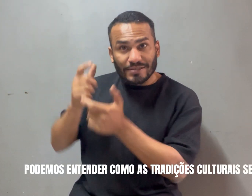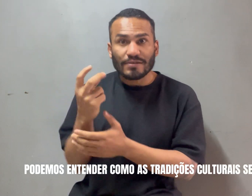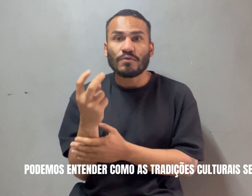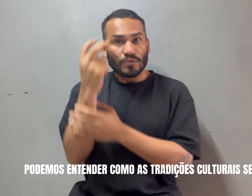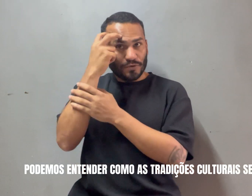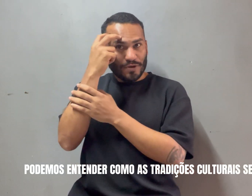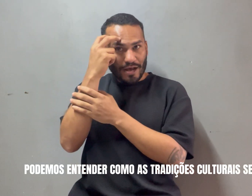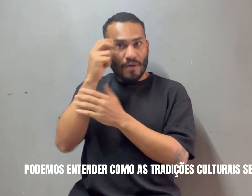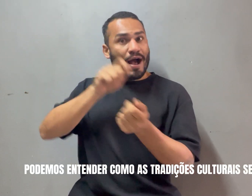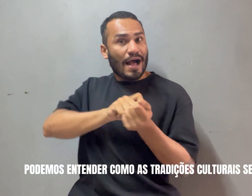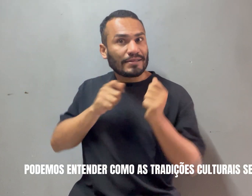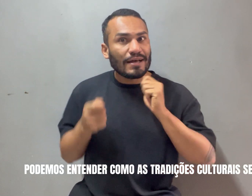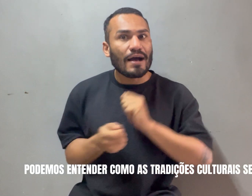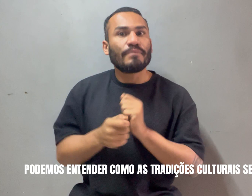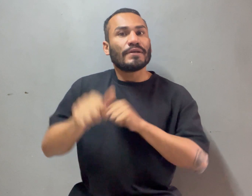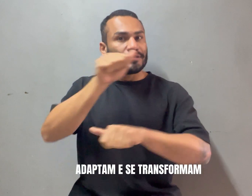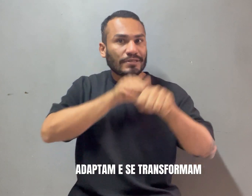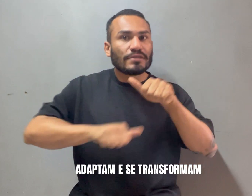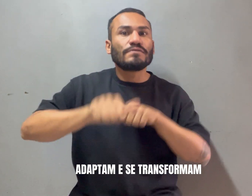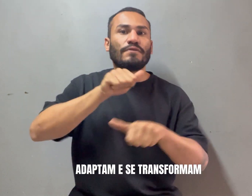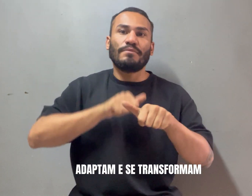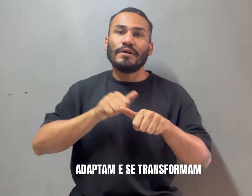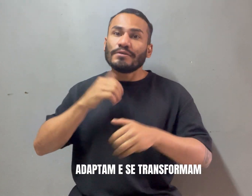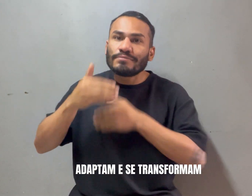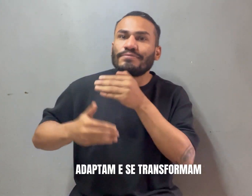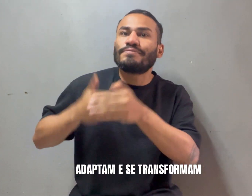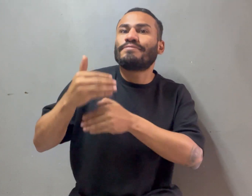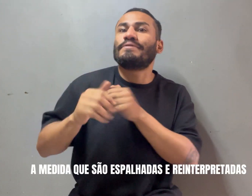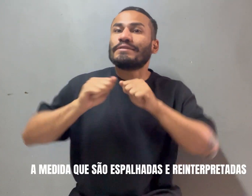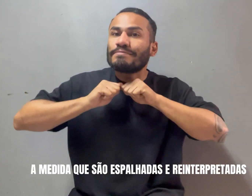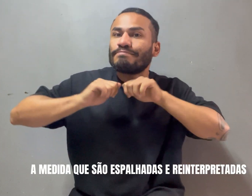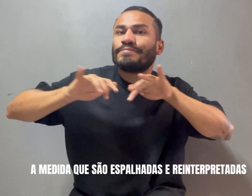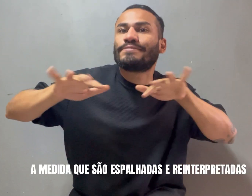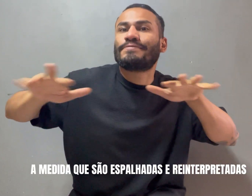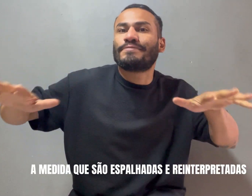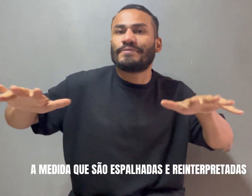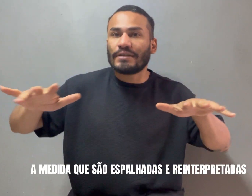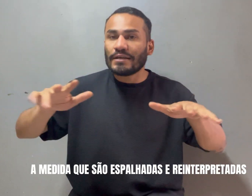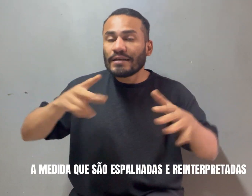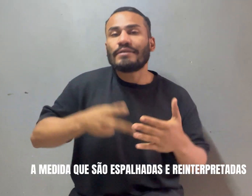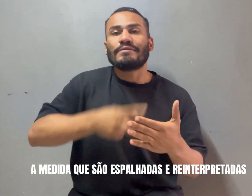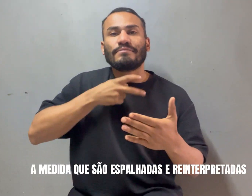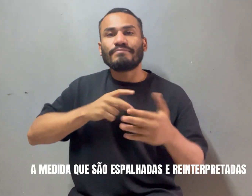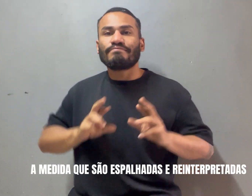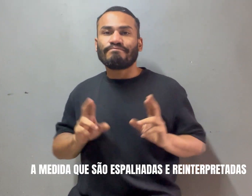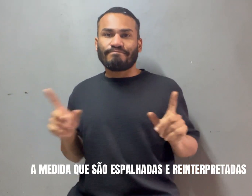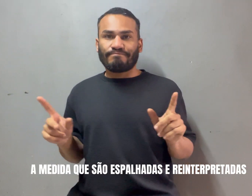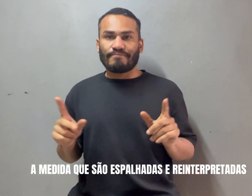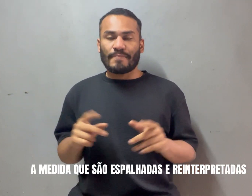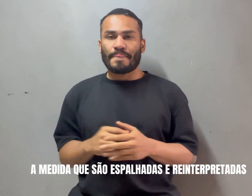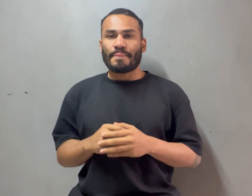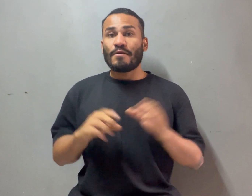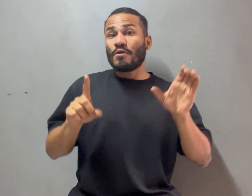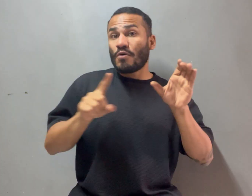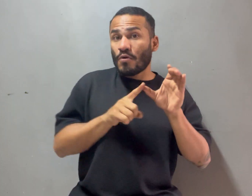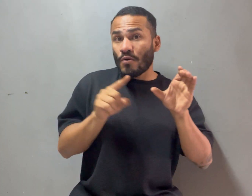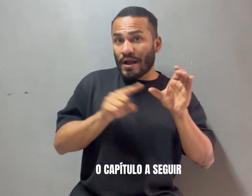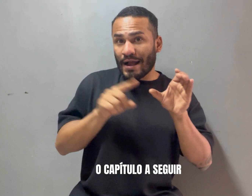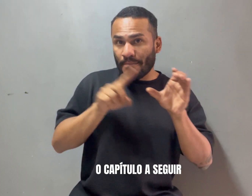as tradições culturais se adaptam e se transformam à medida que são espalhadas e reinterpretadas. O capítulo